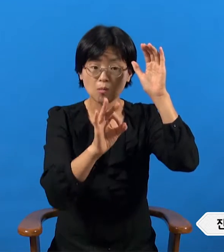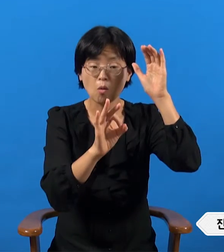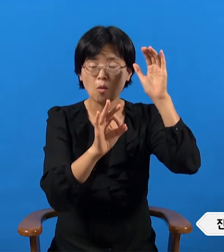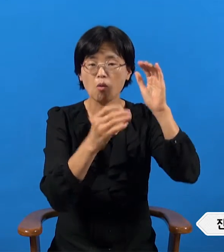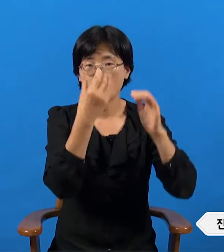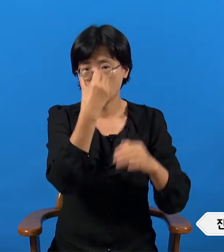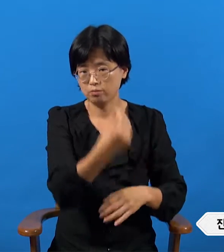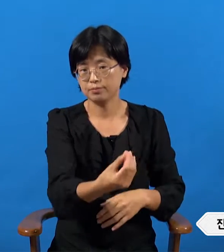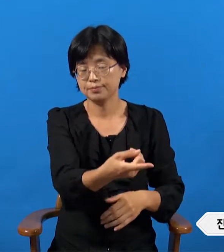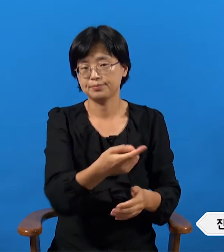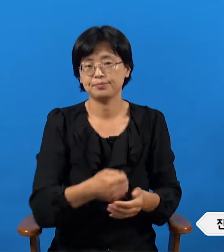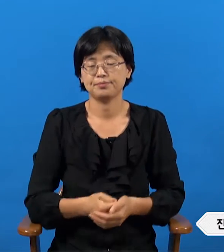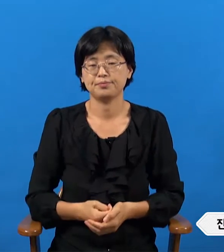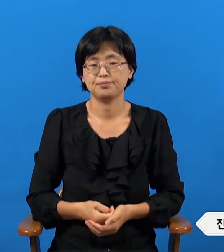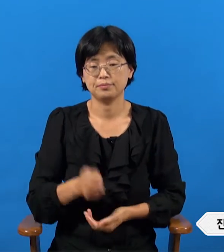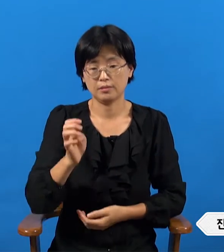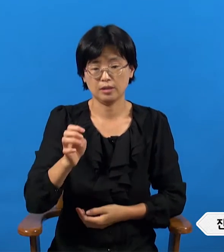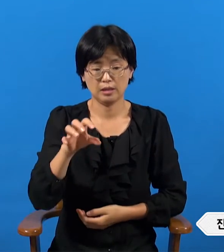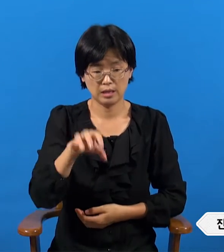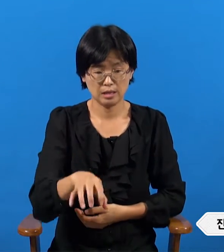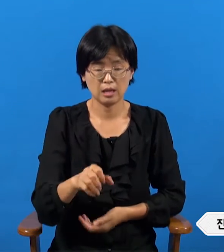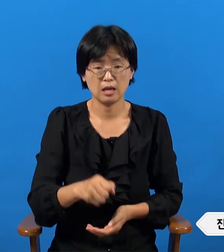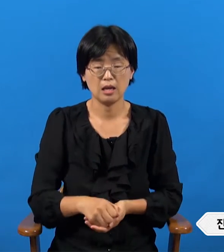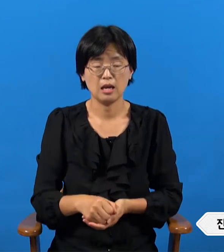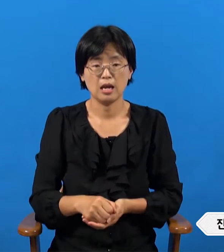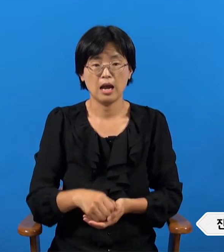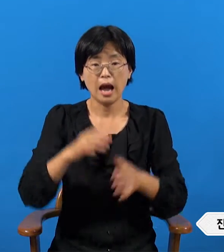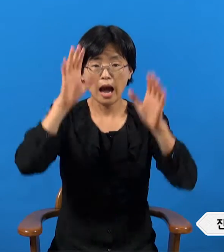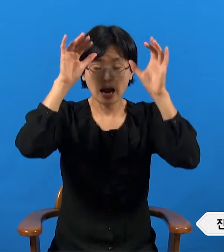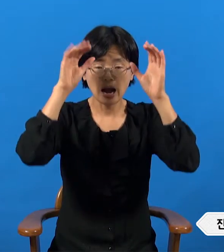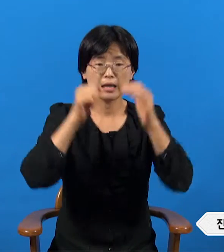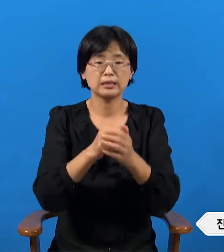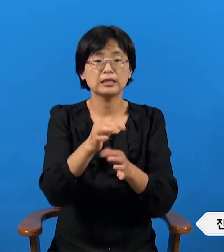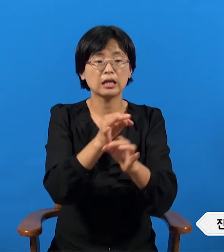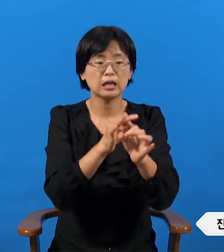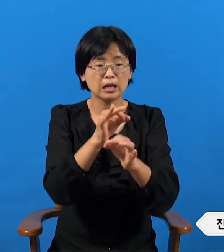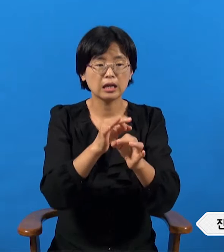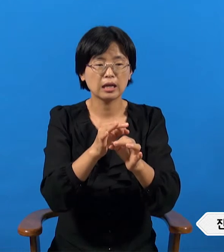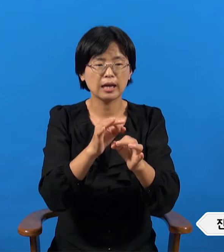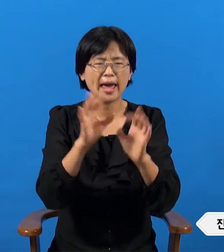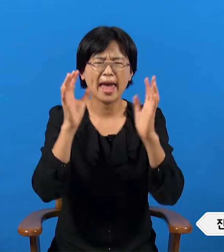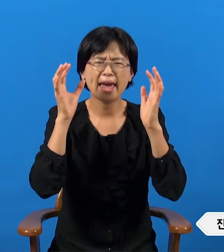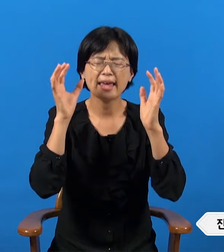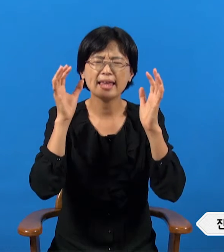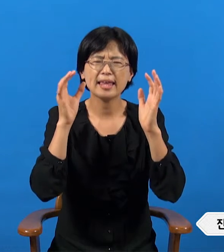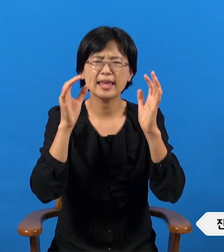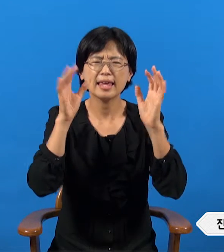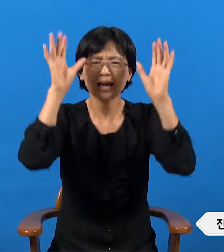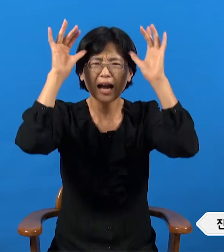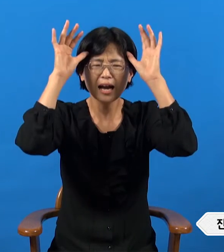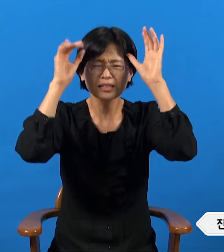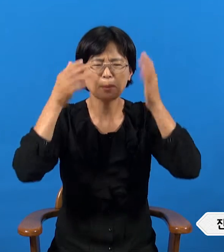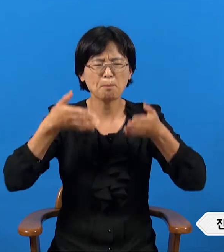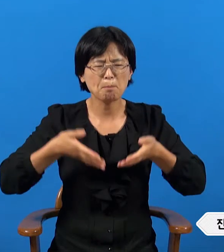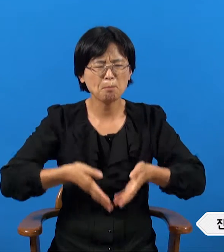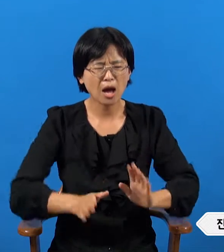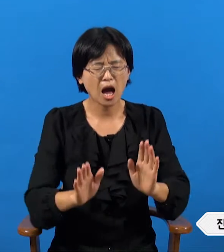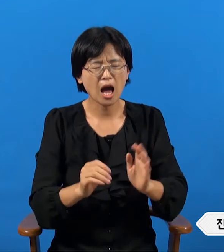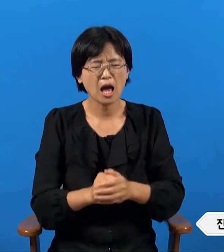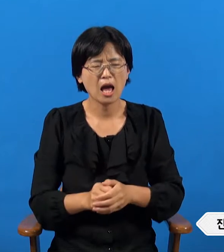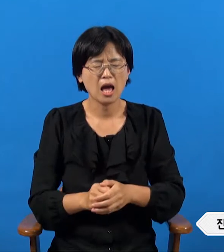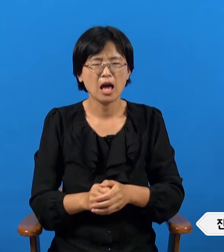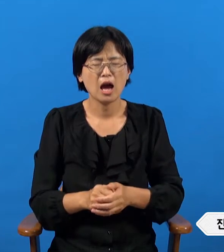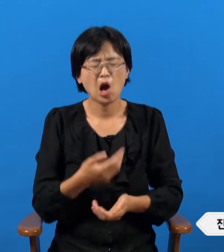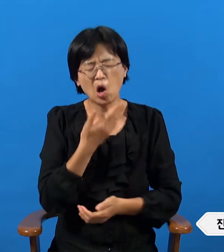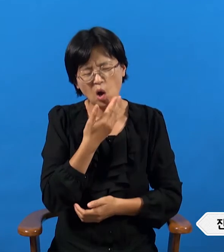곳을 지나가게 됩니다. 그런데 이마트 안에 그 강아지 샵에서 강아지들이 막 태어난 지 얼마 안 되는 강아지들이